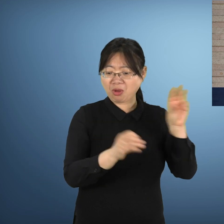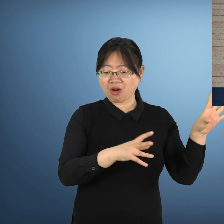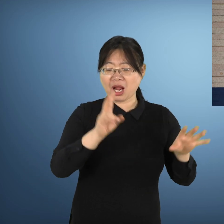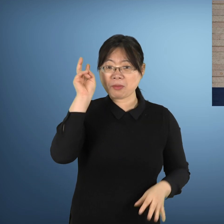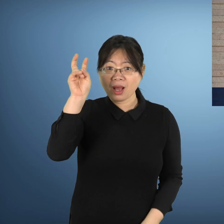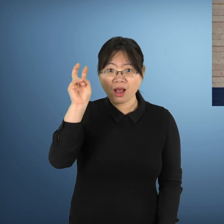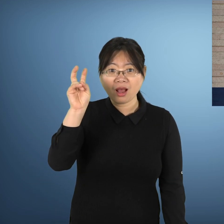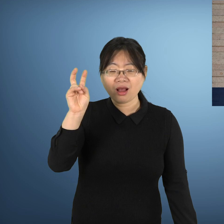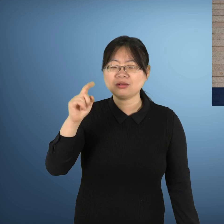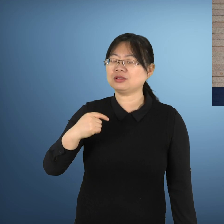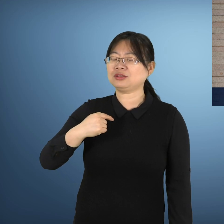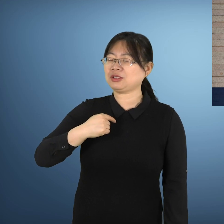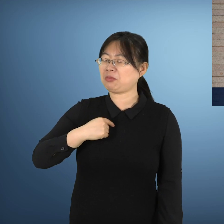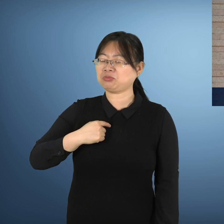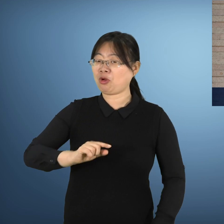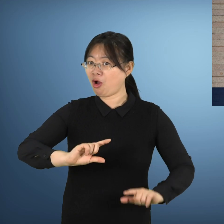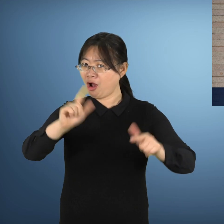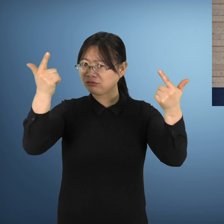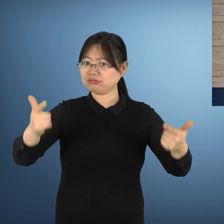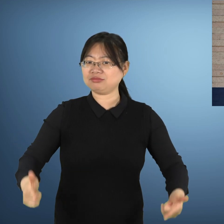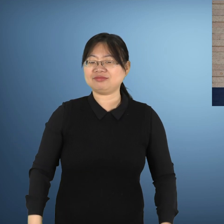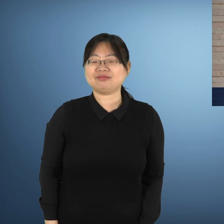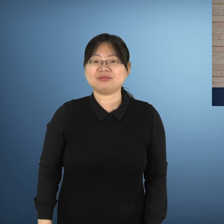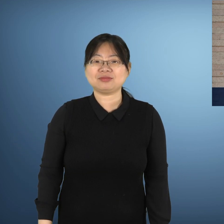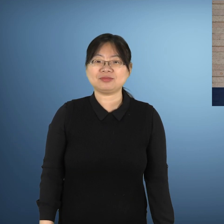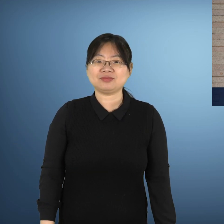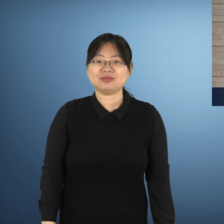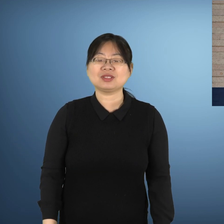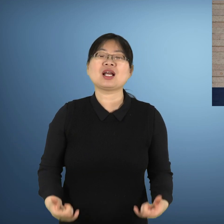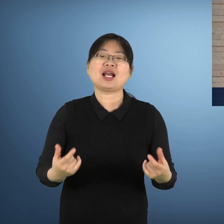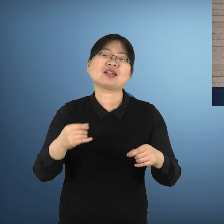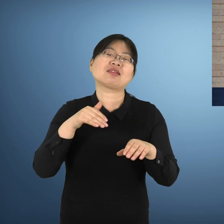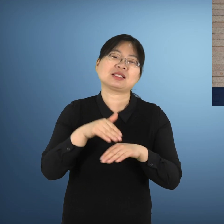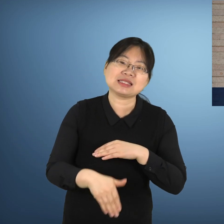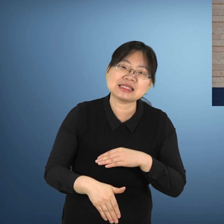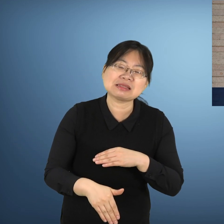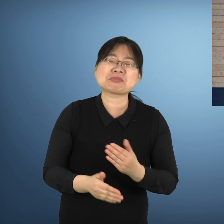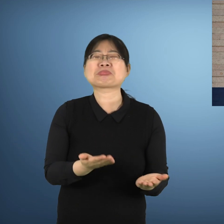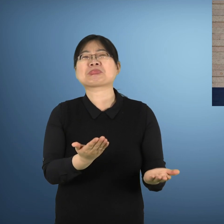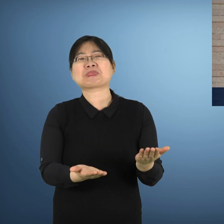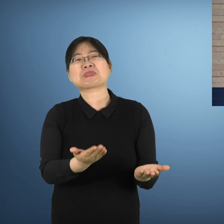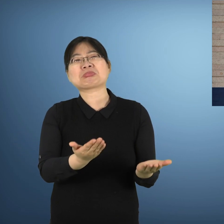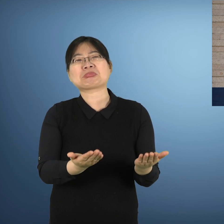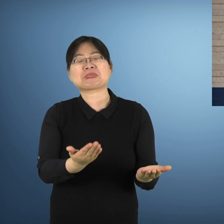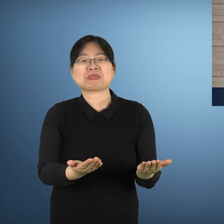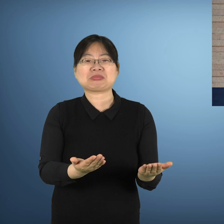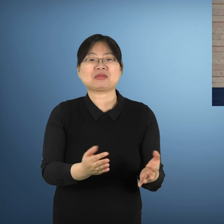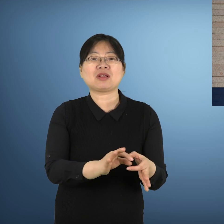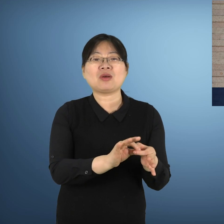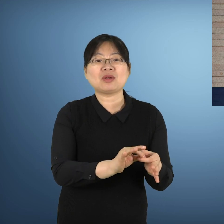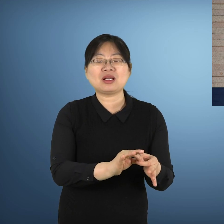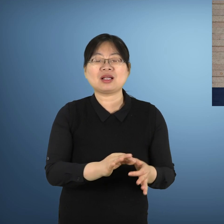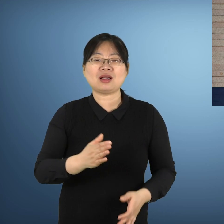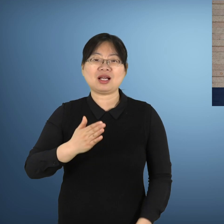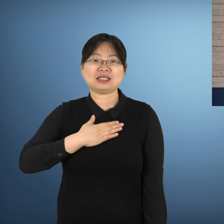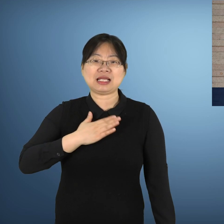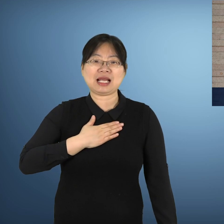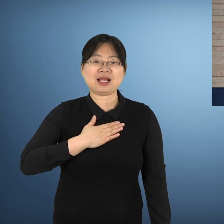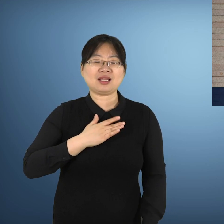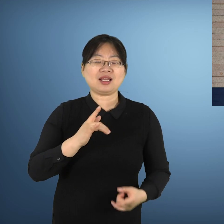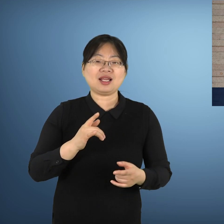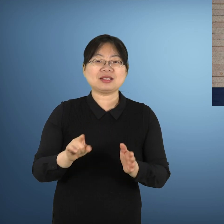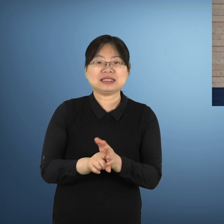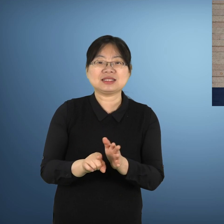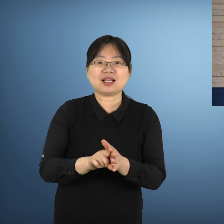버릴지라도 저는 안 버릴 겁니다. 이런 식으로 자꾸 비교를 통해서 자기를 증명하고자